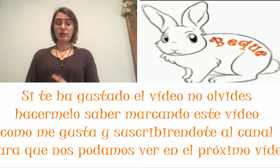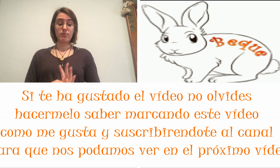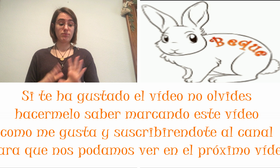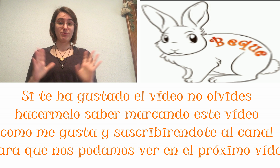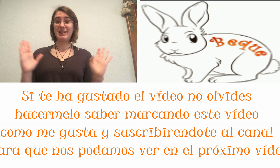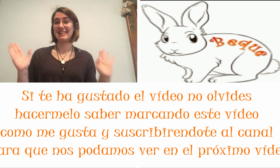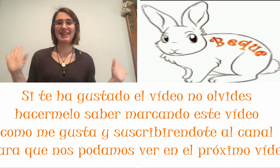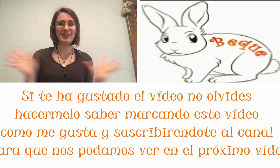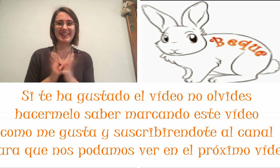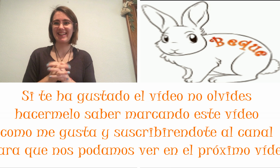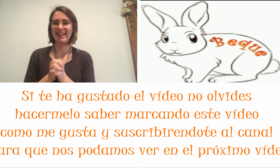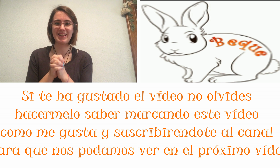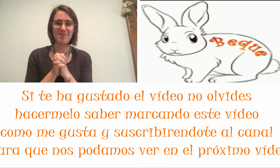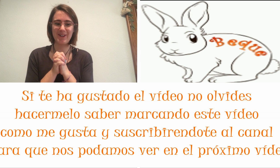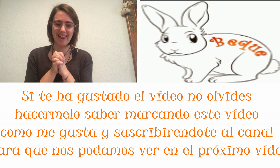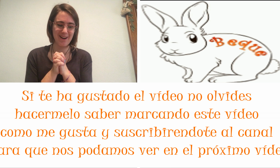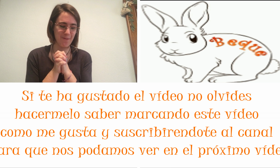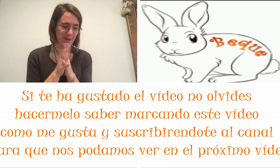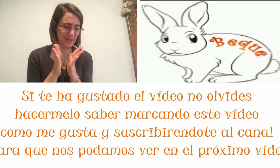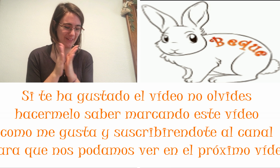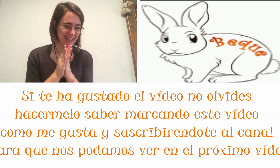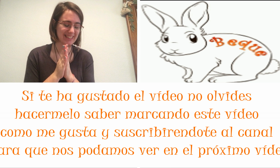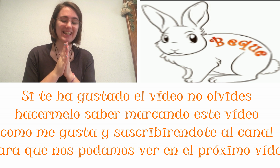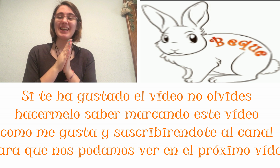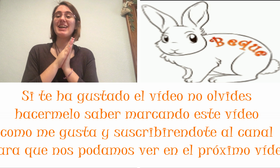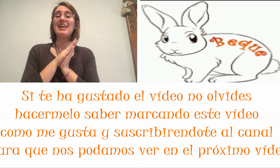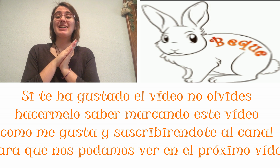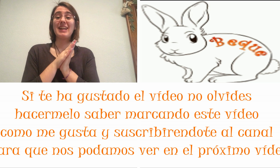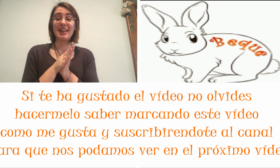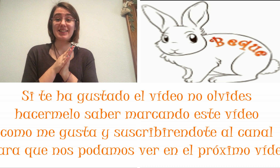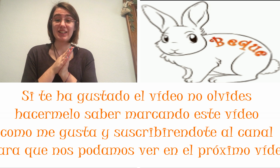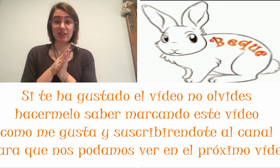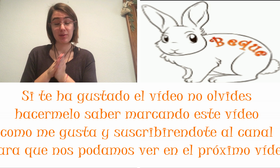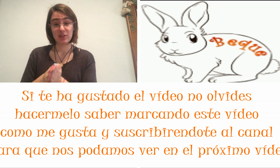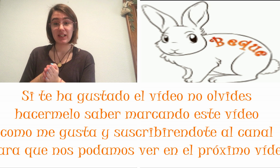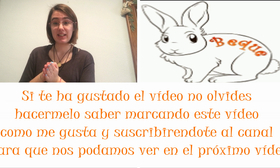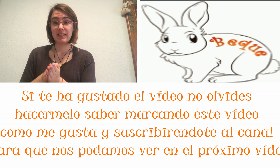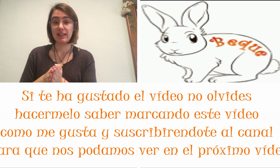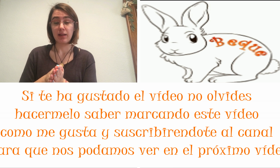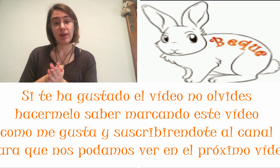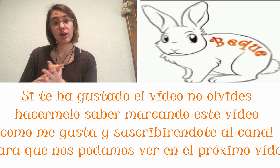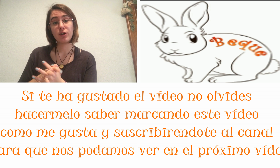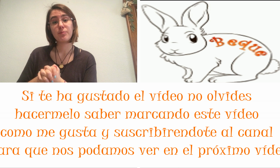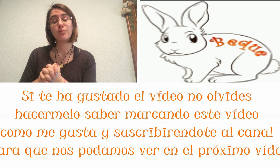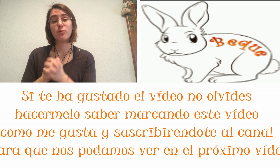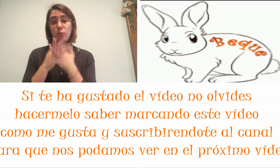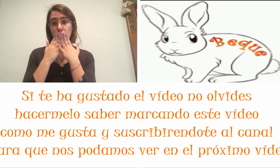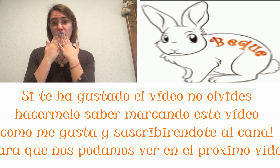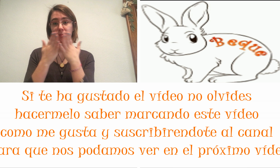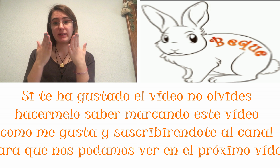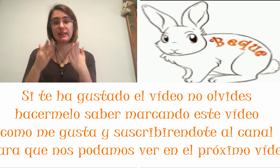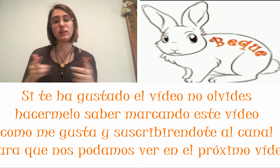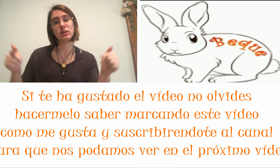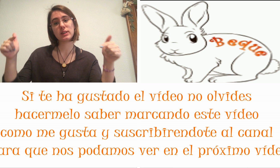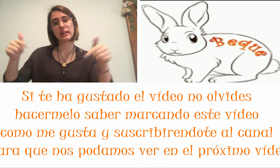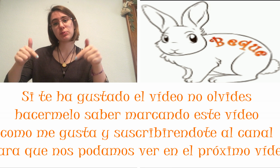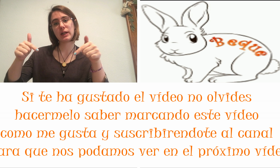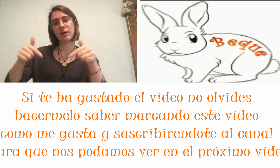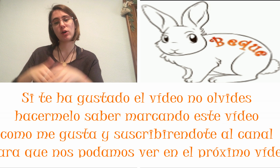voy a seguir Con la tercera temporada No puedo más Nada chicos Nos vemos en el siguiente vídeo Besitos Tenéis por aquí abajo